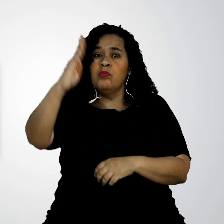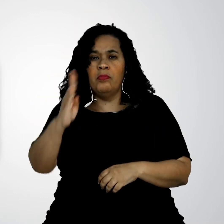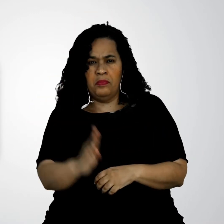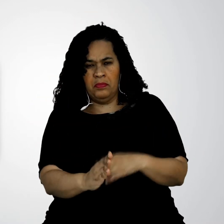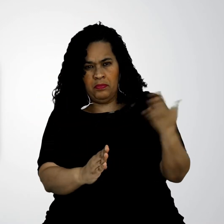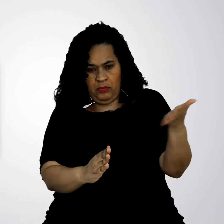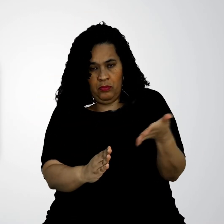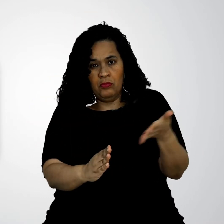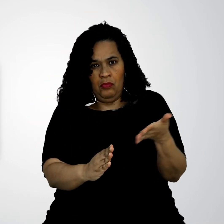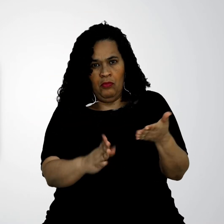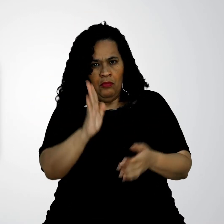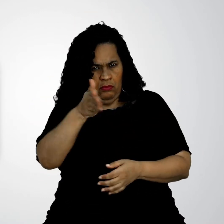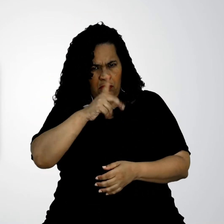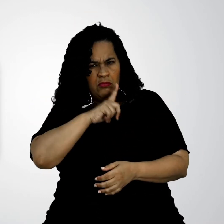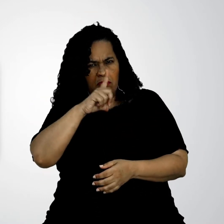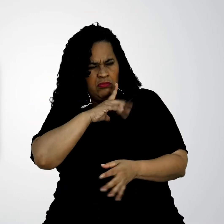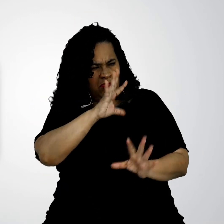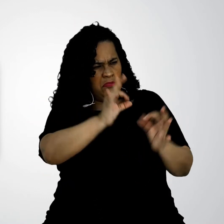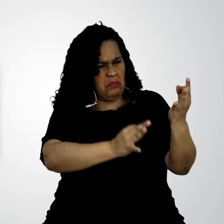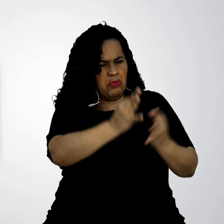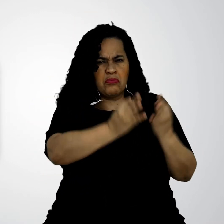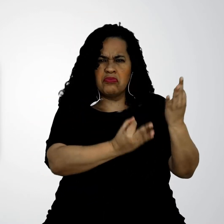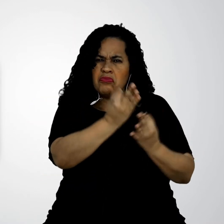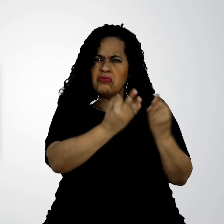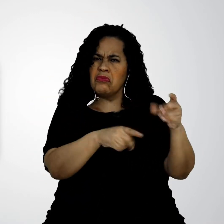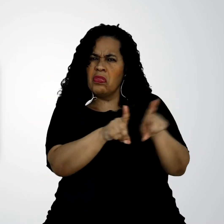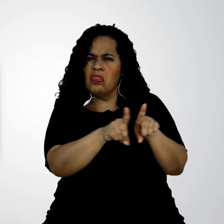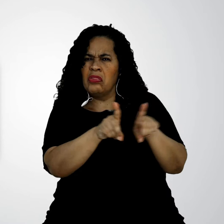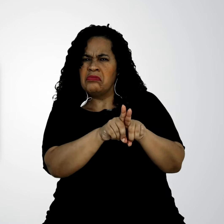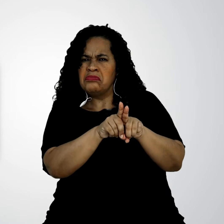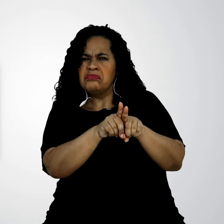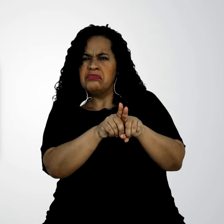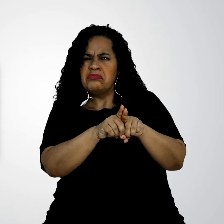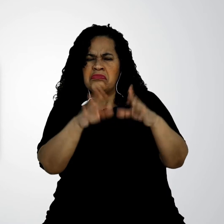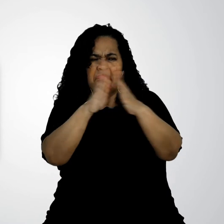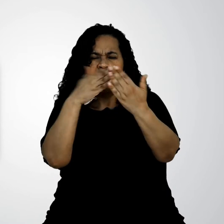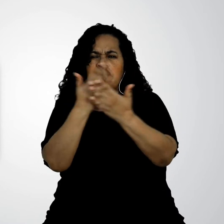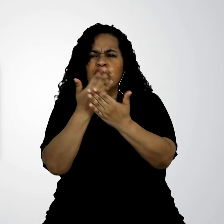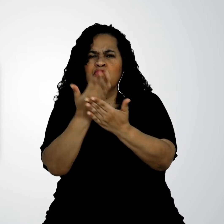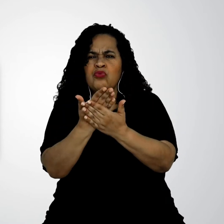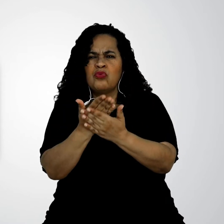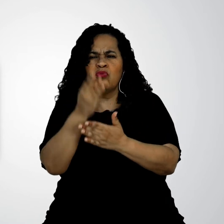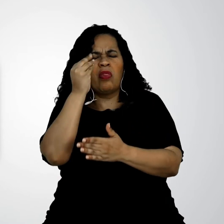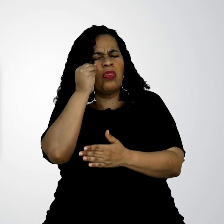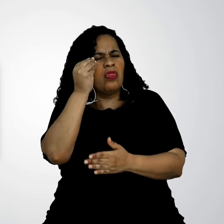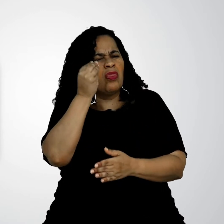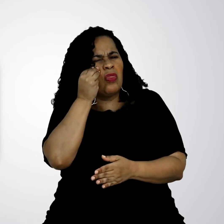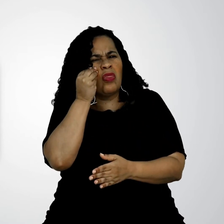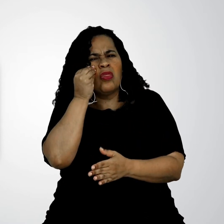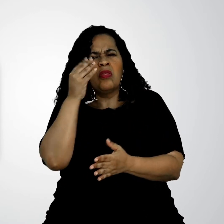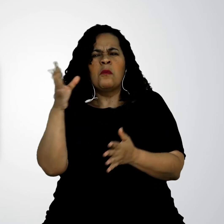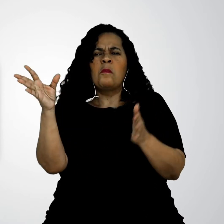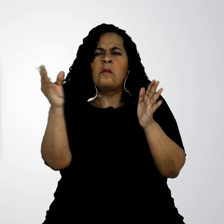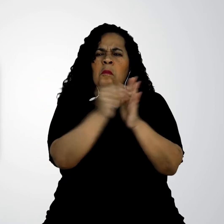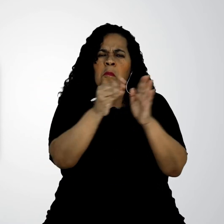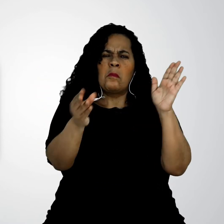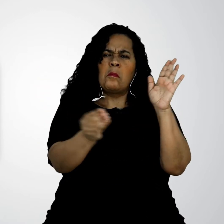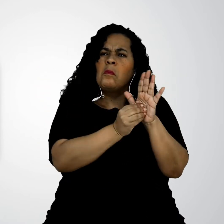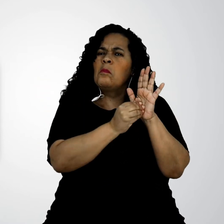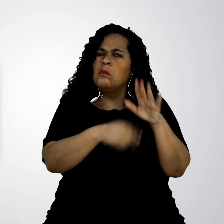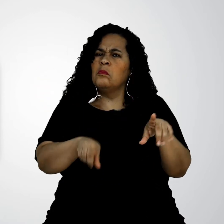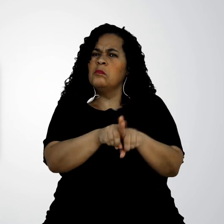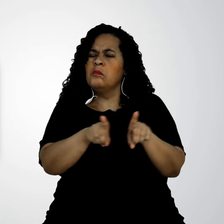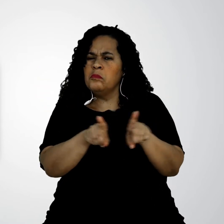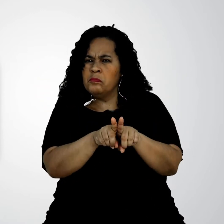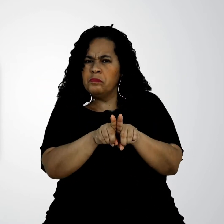sabe que já existiram vários projetos de educação onde já se tentam, né, embutir isso logo na cartilha da criança, que